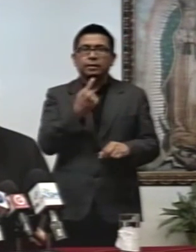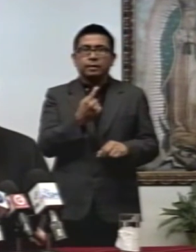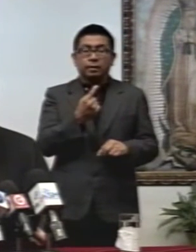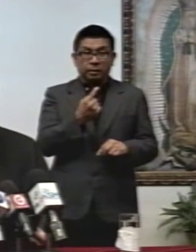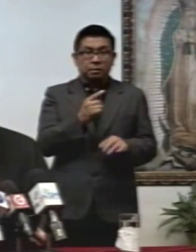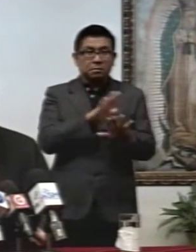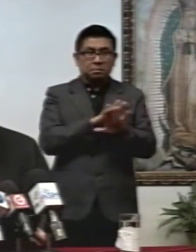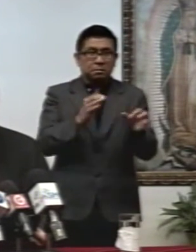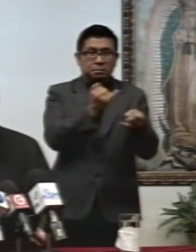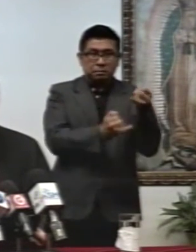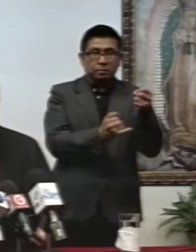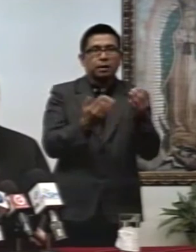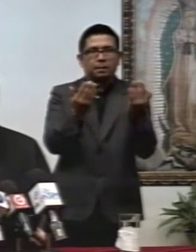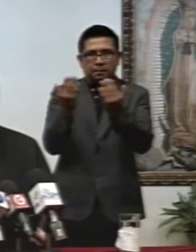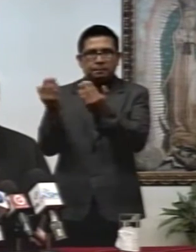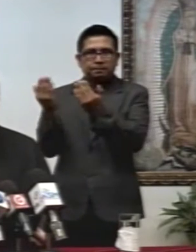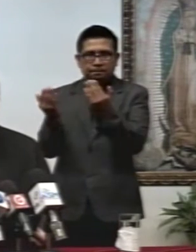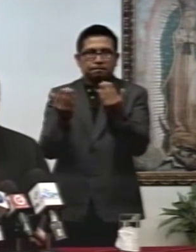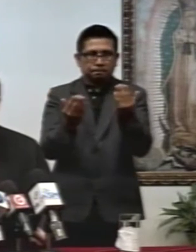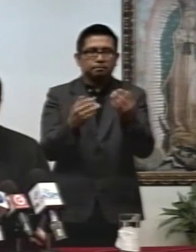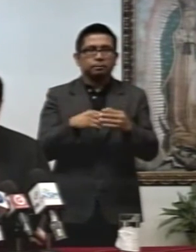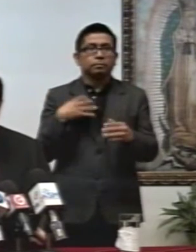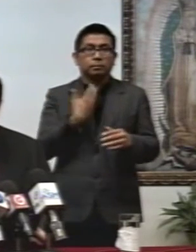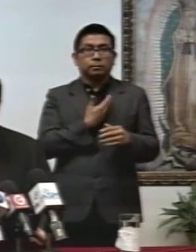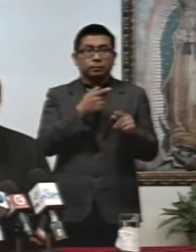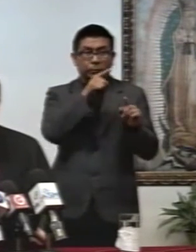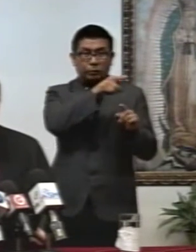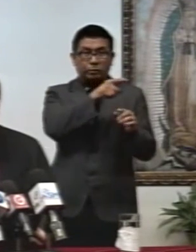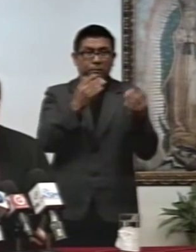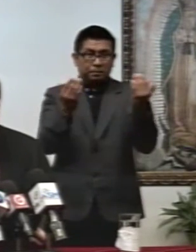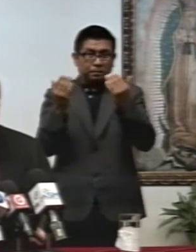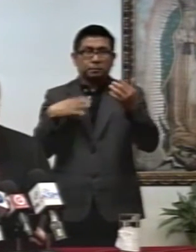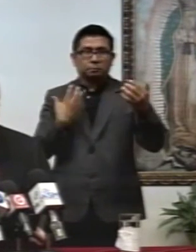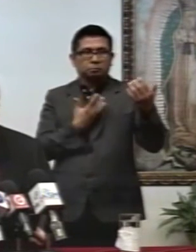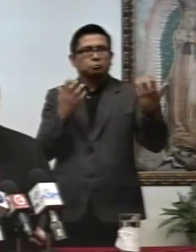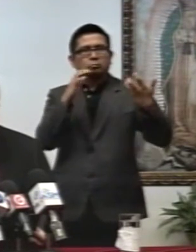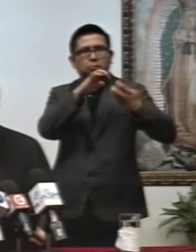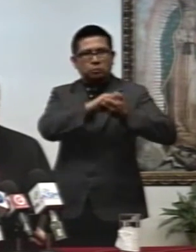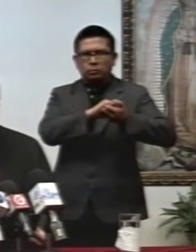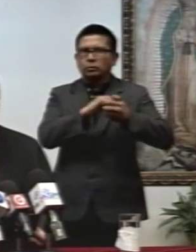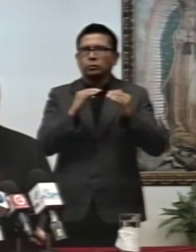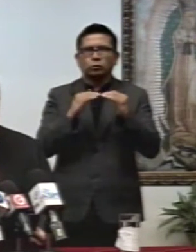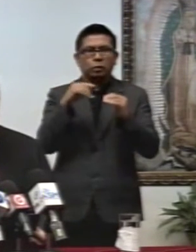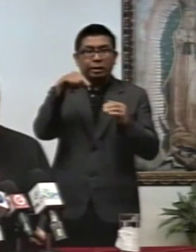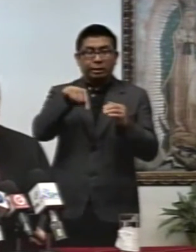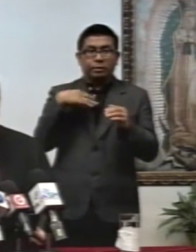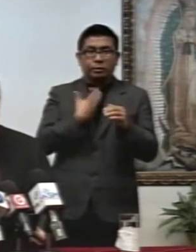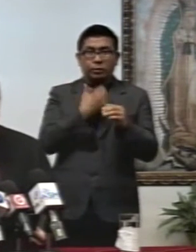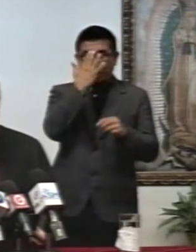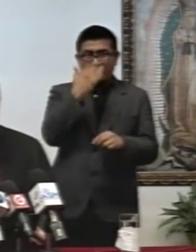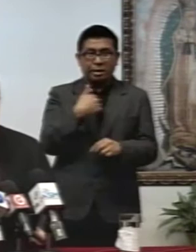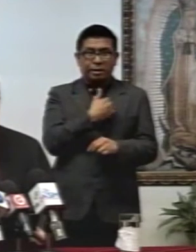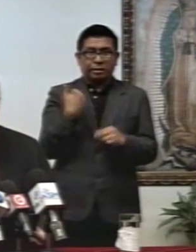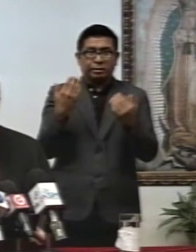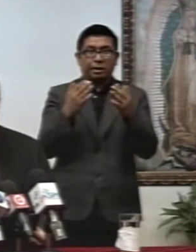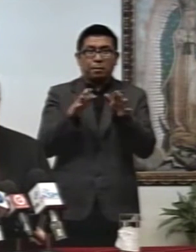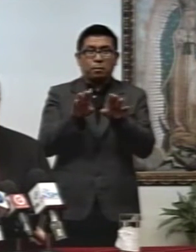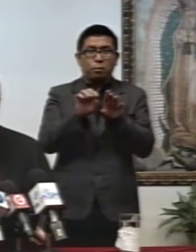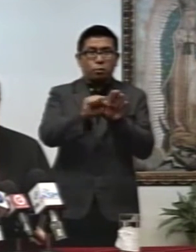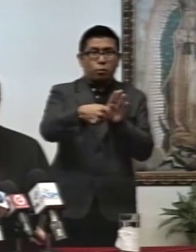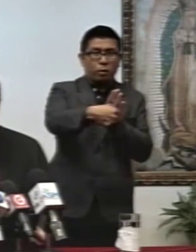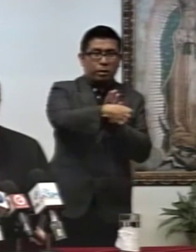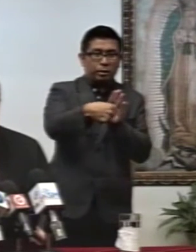Padre. Nosotros, unidos al Papa, también cerraremos la Puerta Santa ese mismo